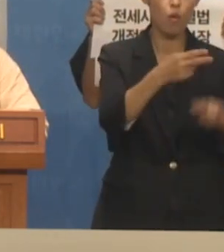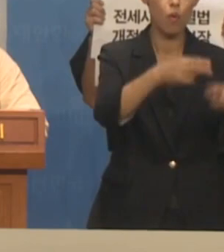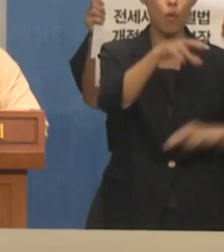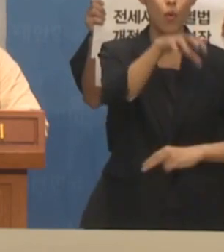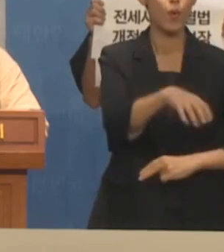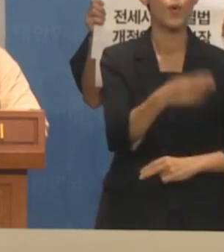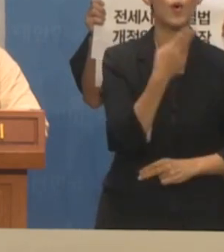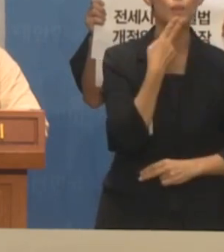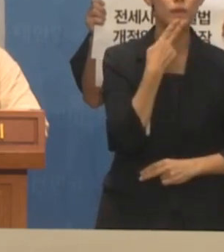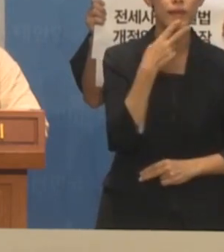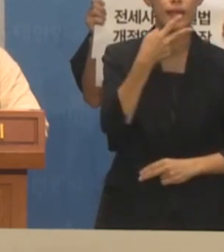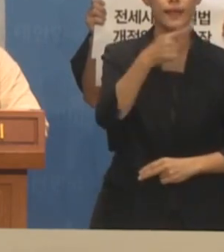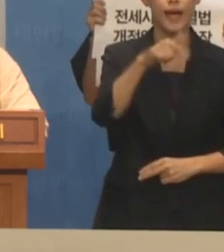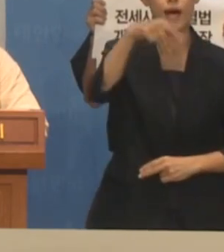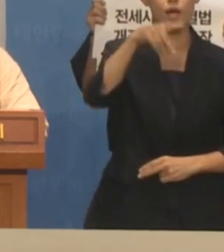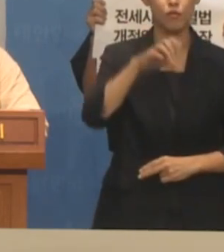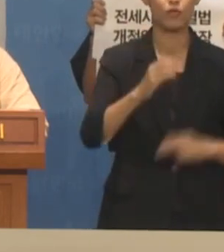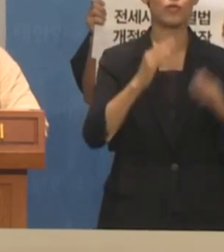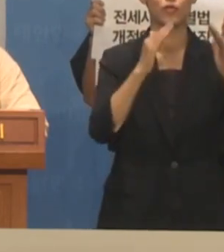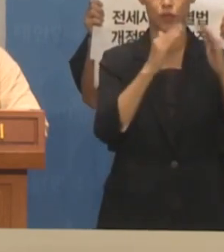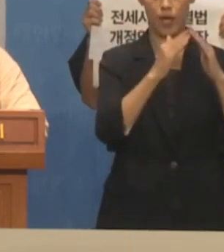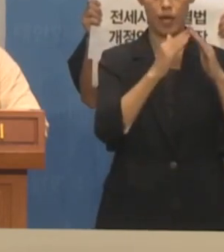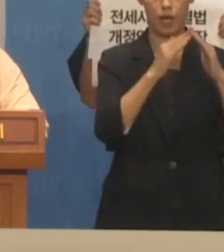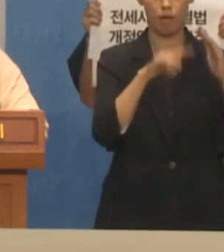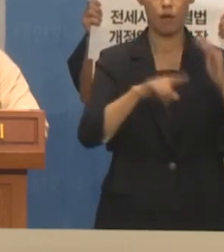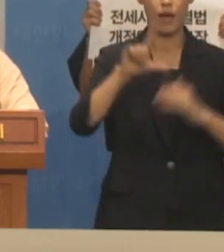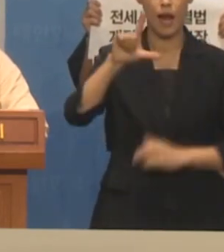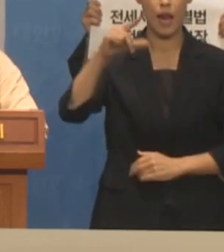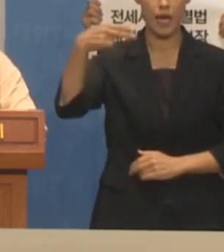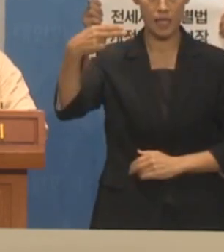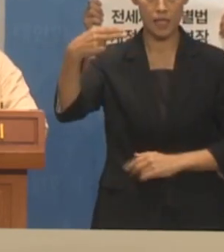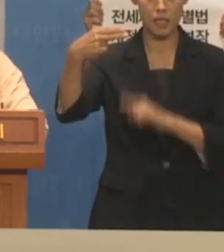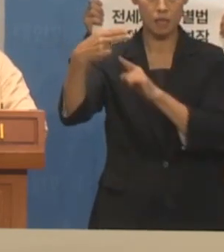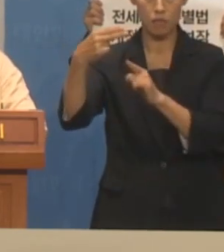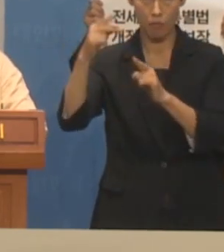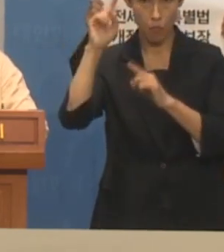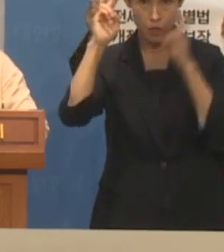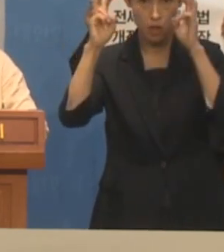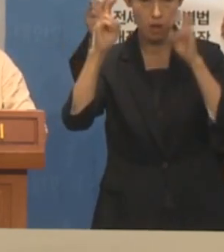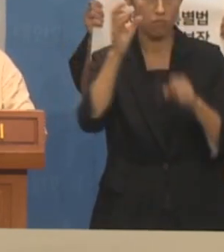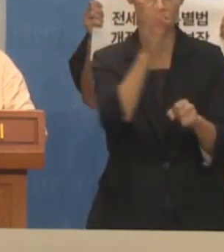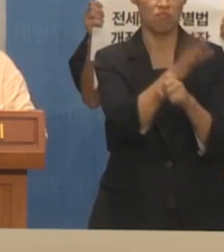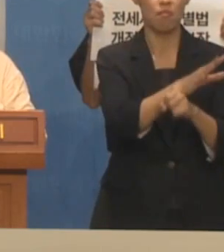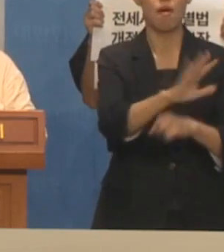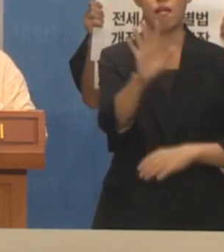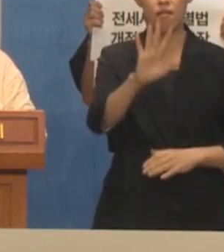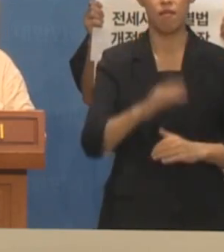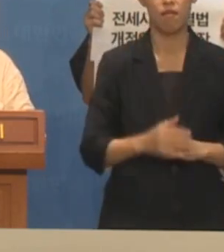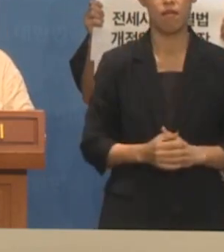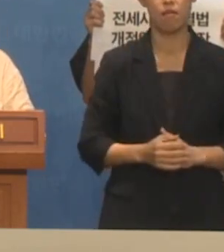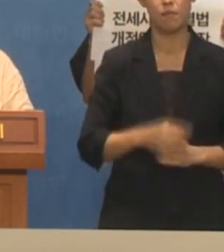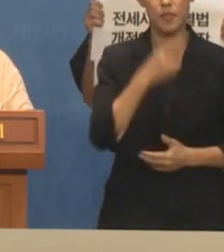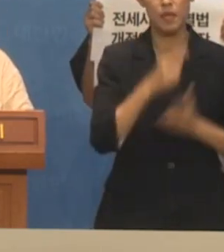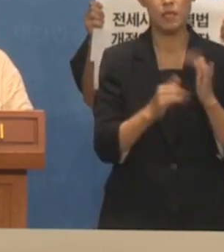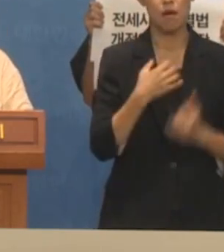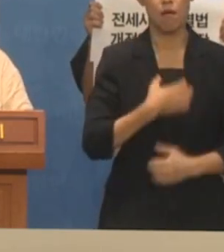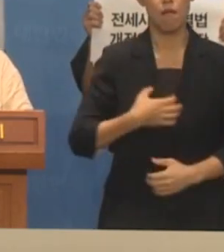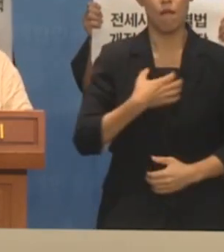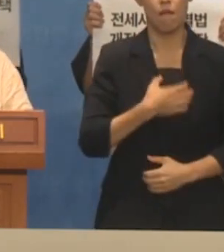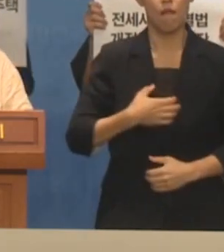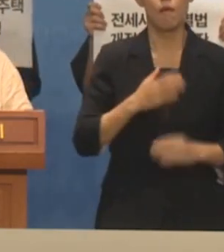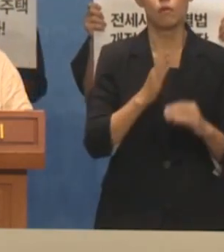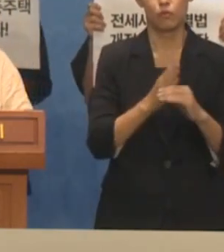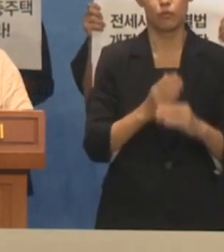주택입니다. 이들 주택은 LH 매입안에 포함되지 않을 것으로 예상되면서 피해자들의 걱정과 우려가